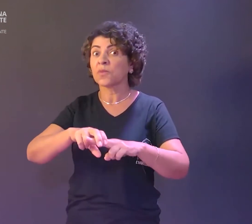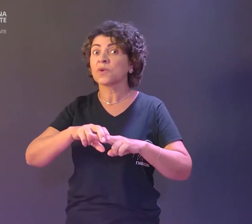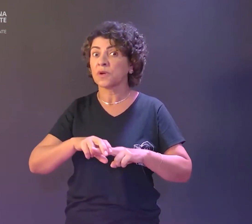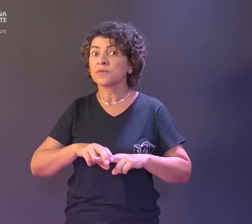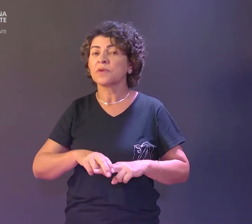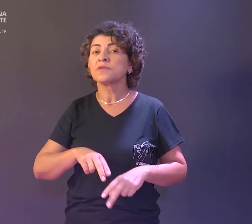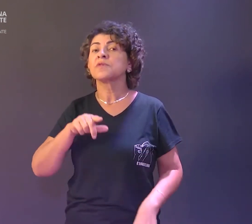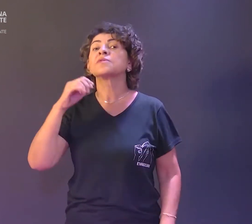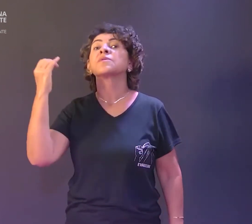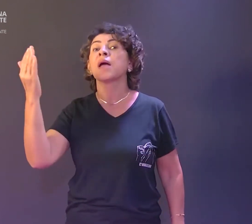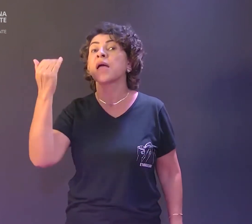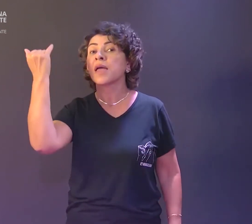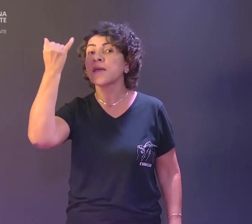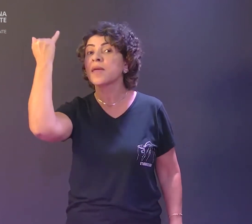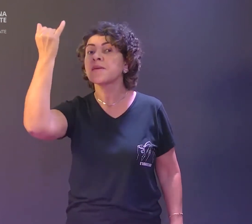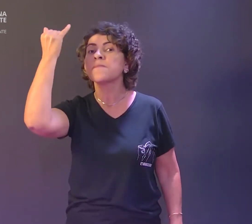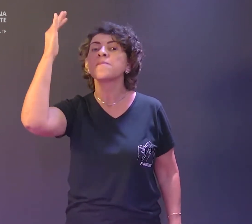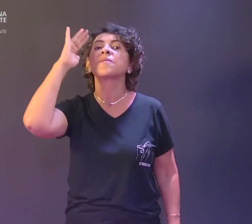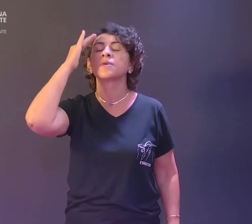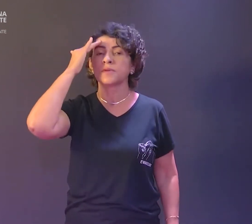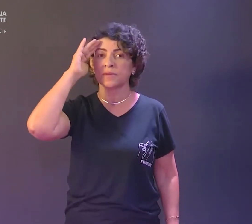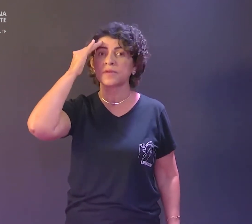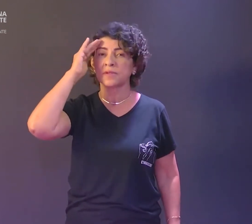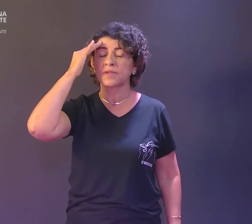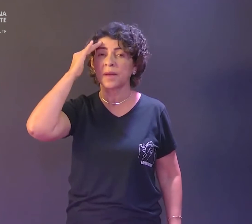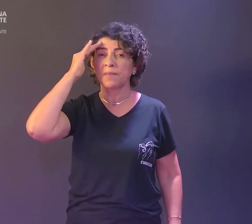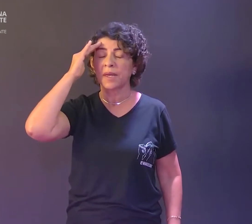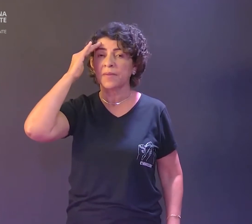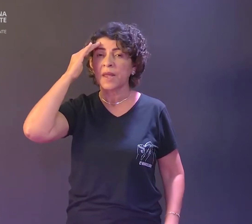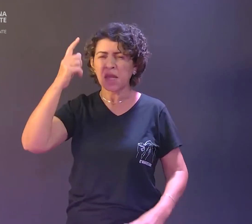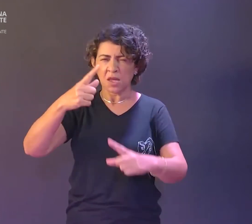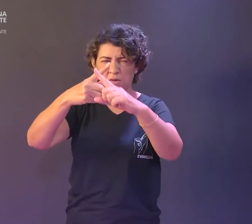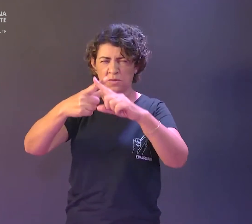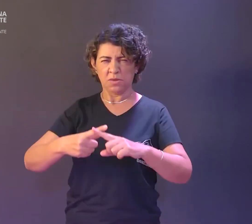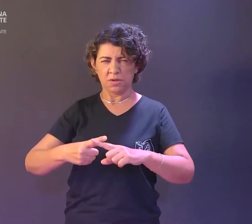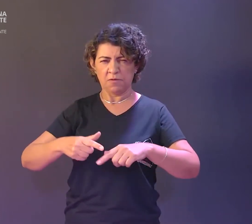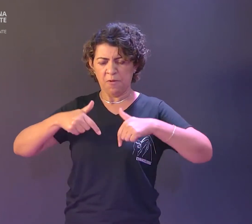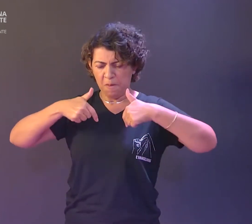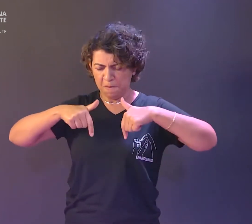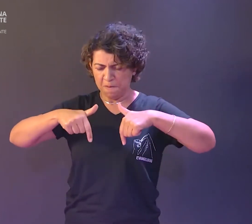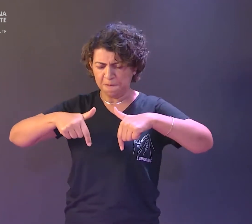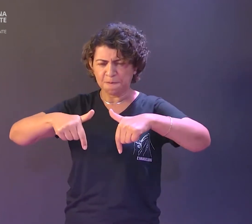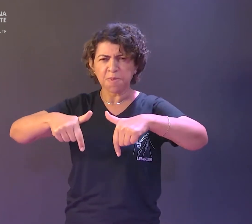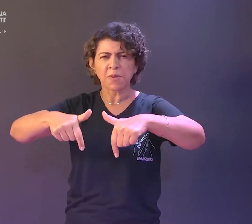importante entender que a maior batalha espiritual é uma batalha pelo mundo, pelo domínio do